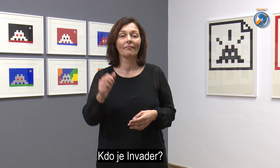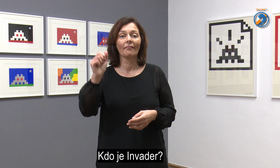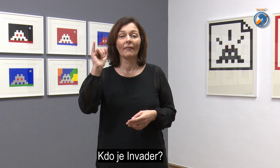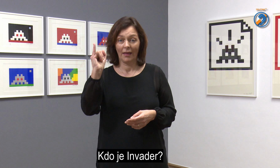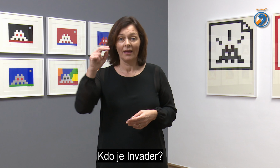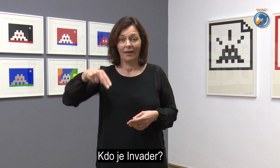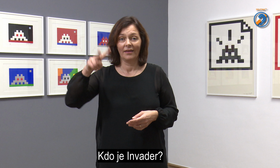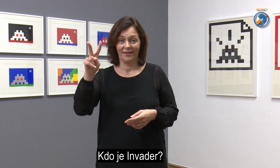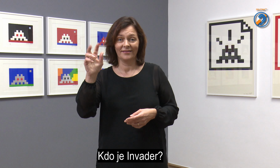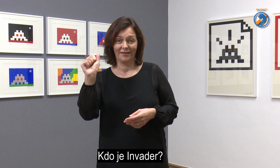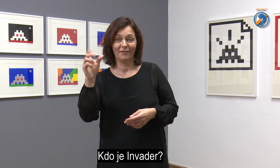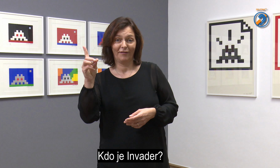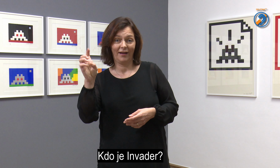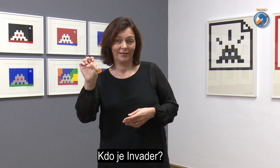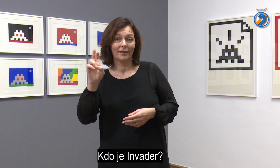Invader?